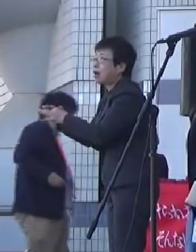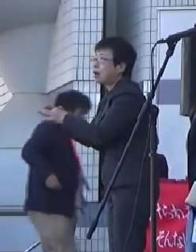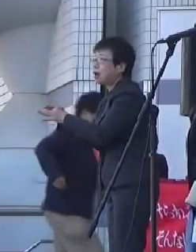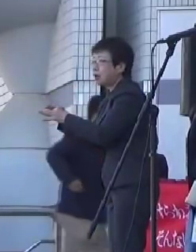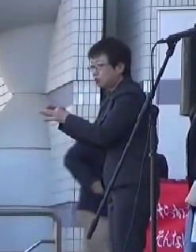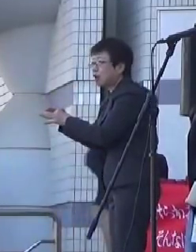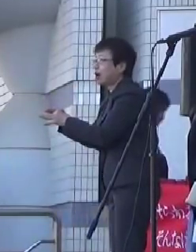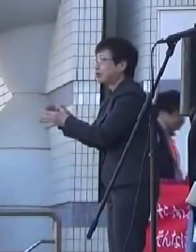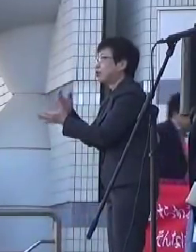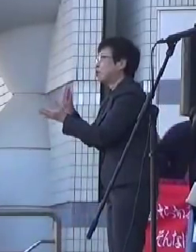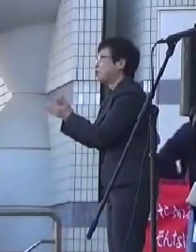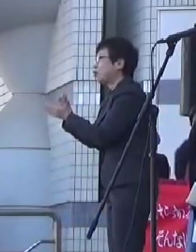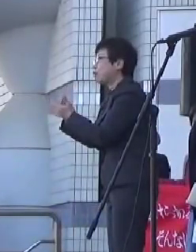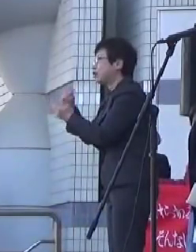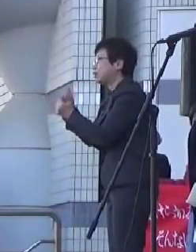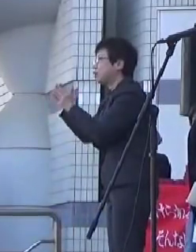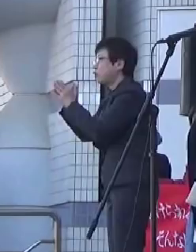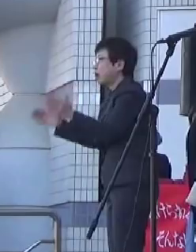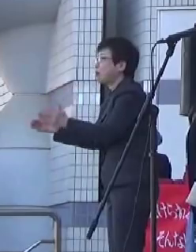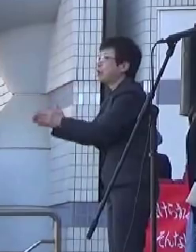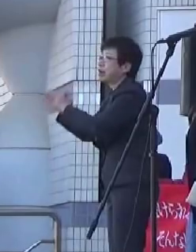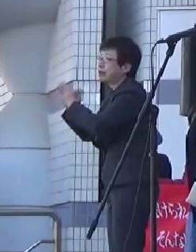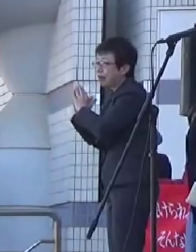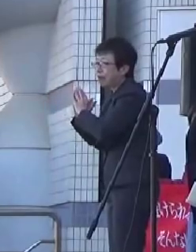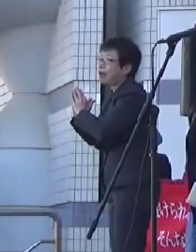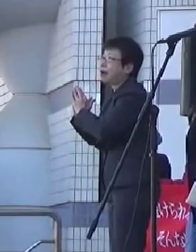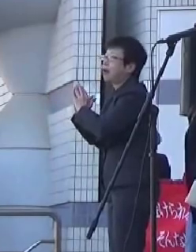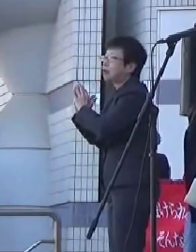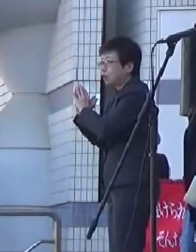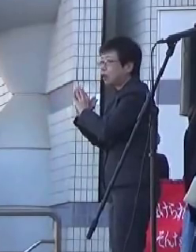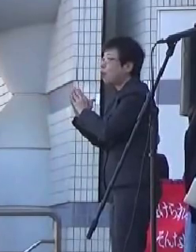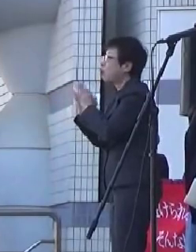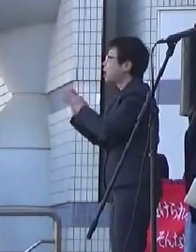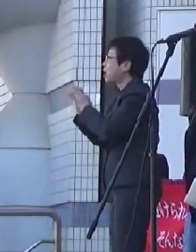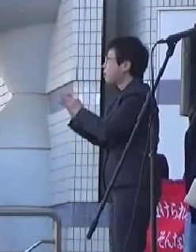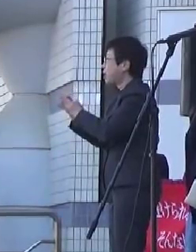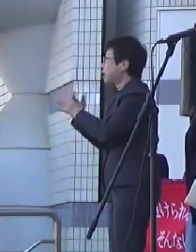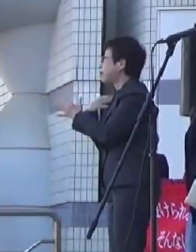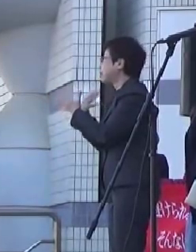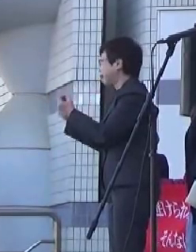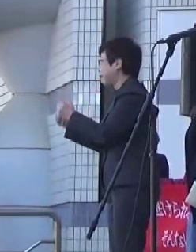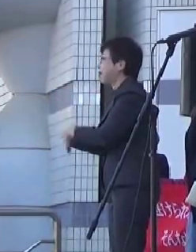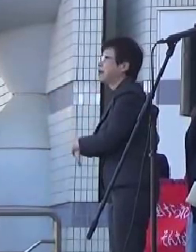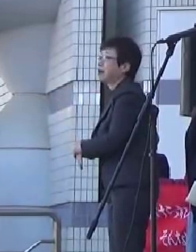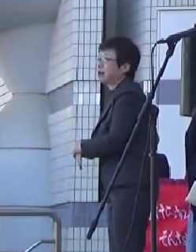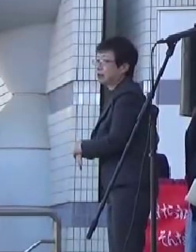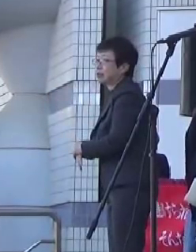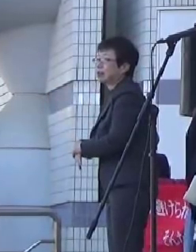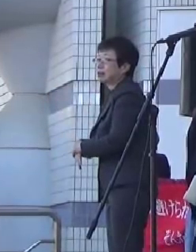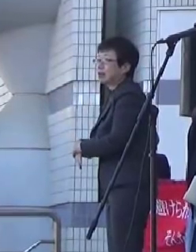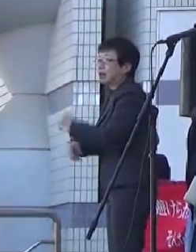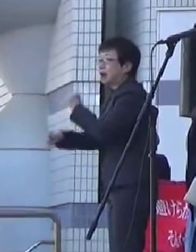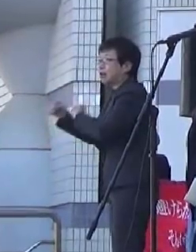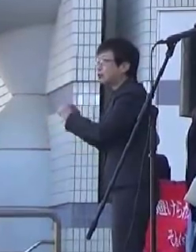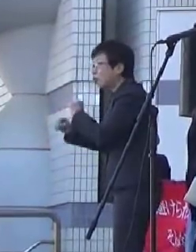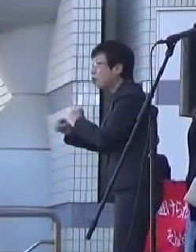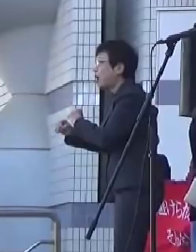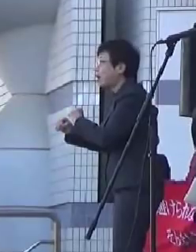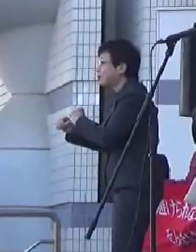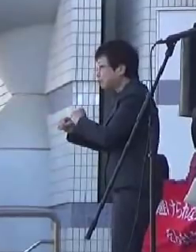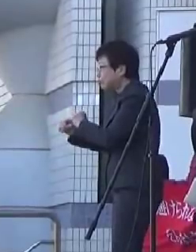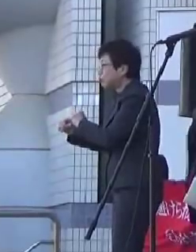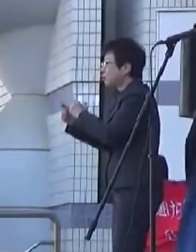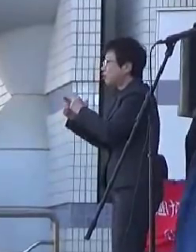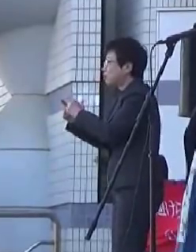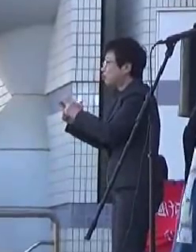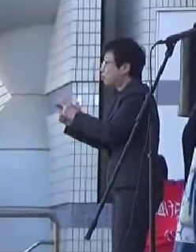求める市民の会というものもできて、そちらにも関わらせていただいております。活動はどんどん